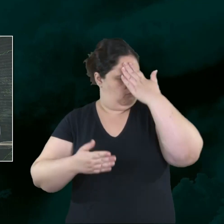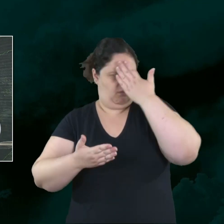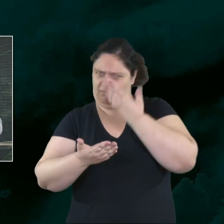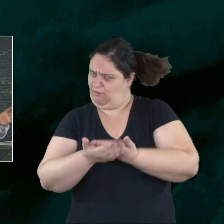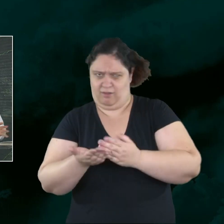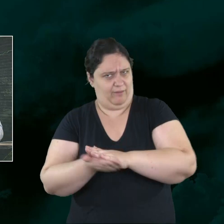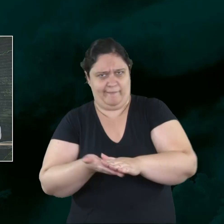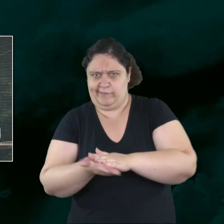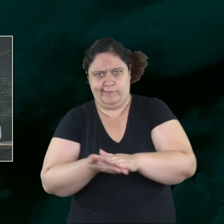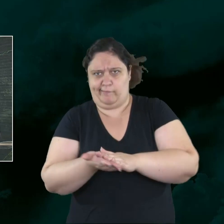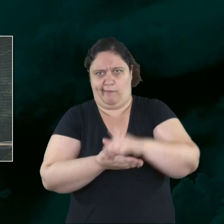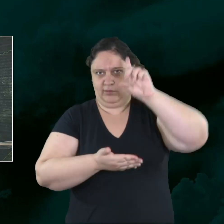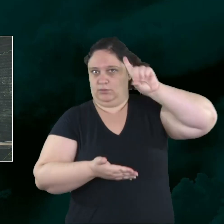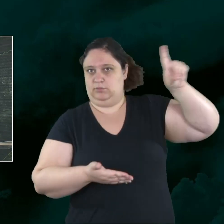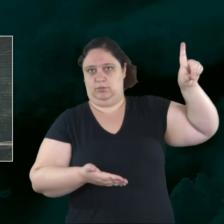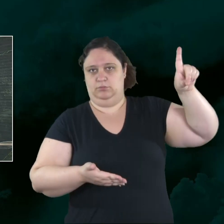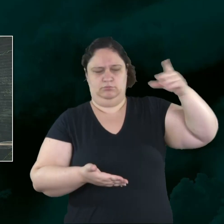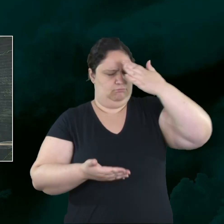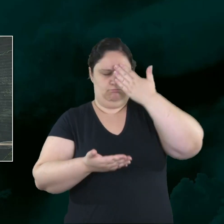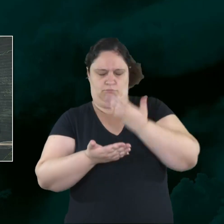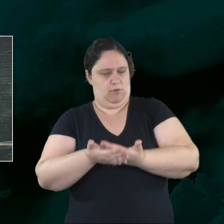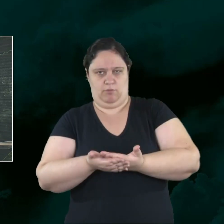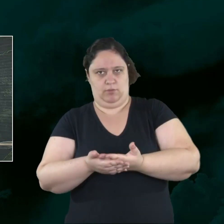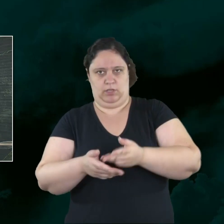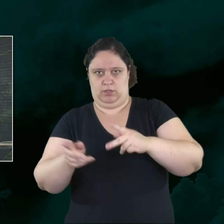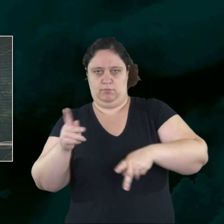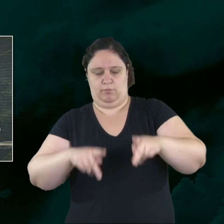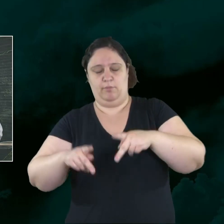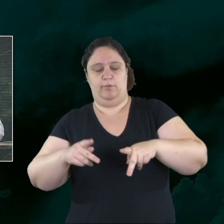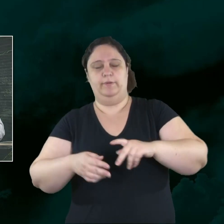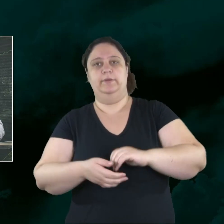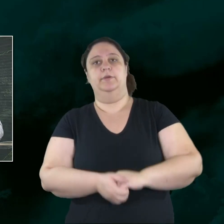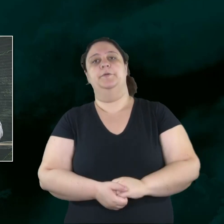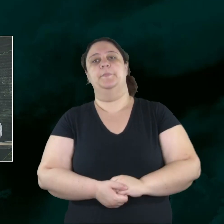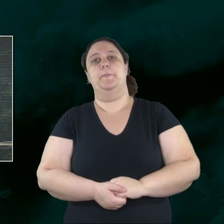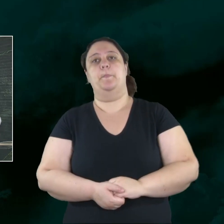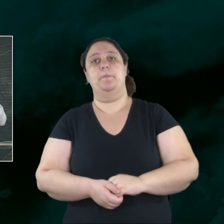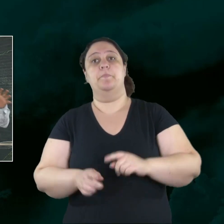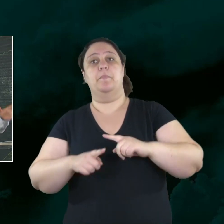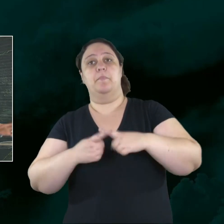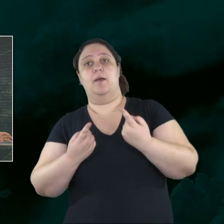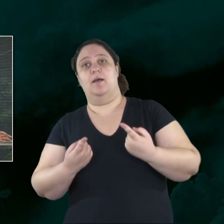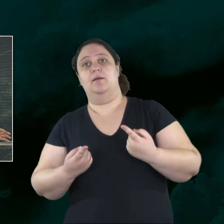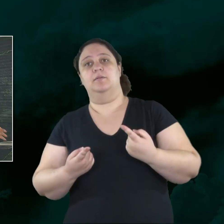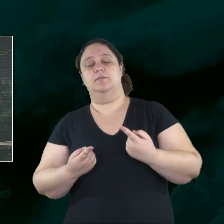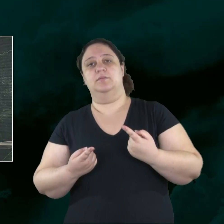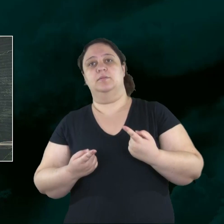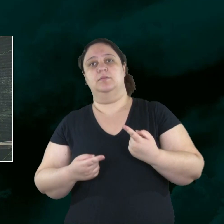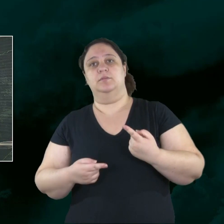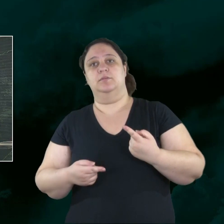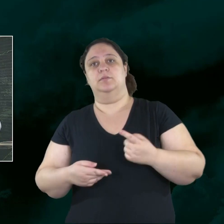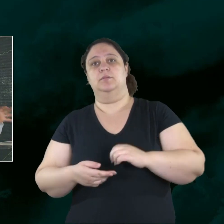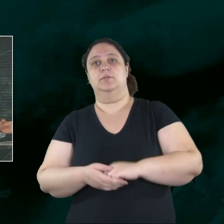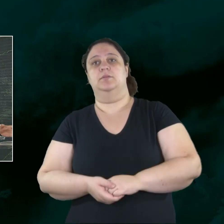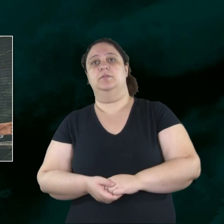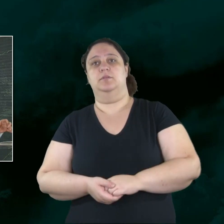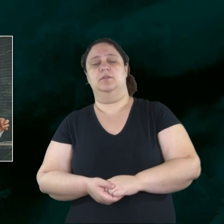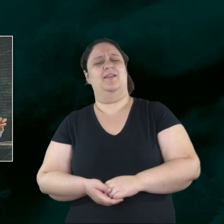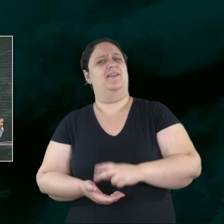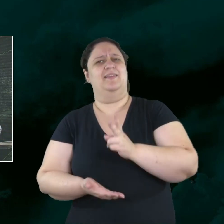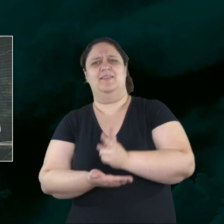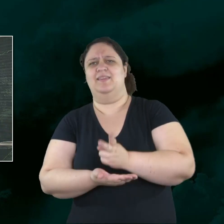uma nação não cristã, né, mas todas as nações, de uma forma ou de